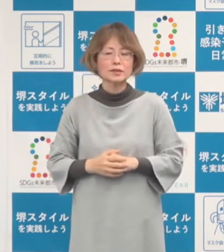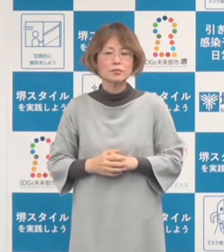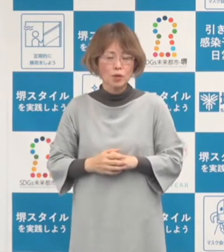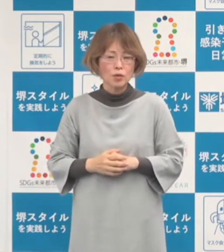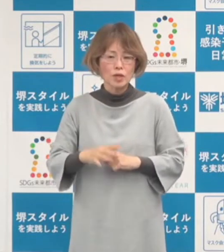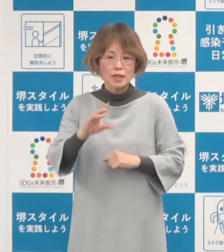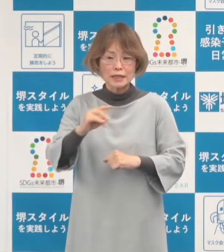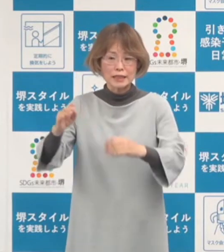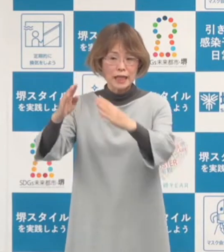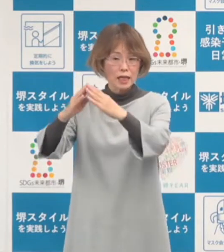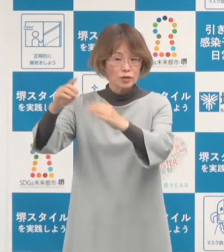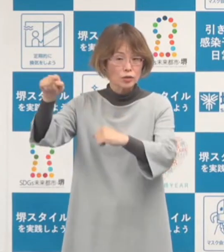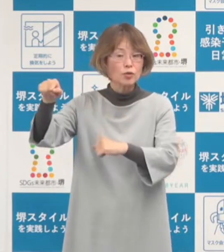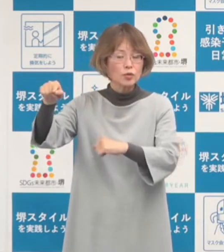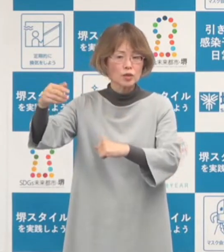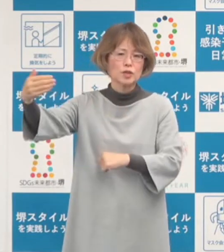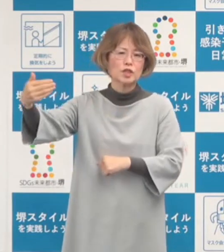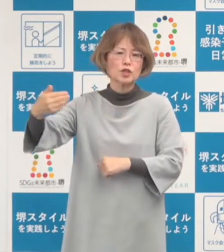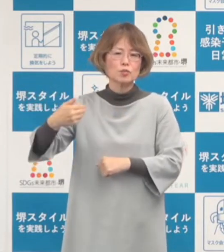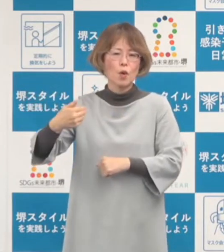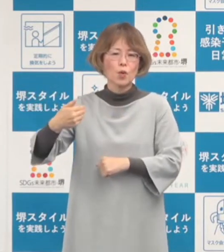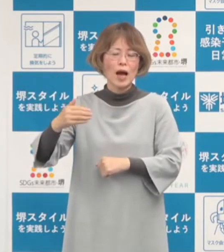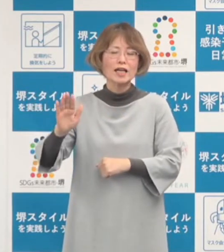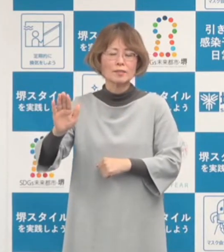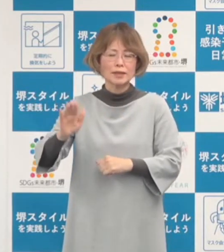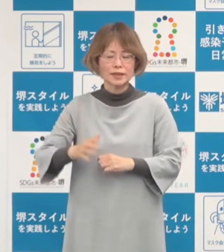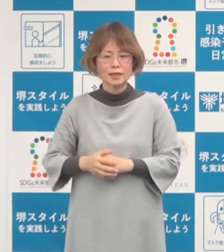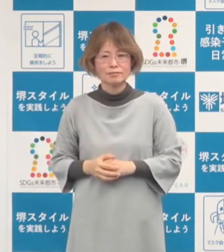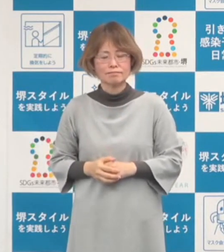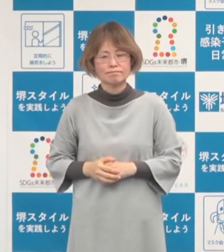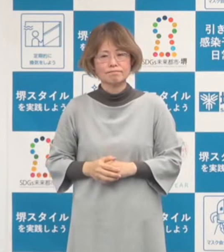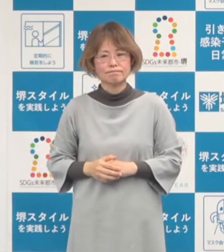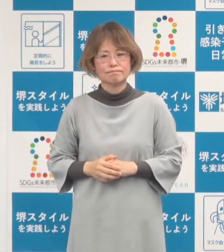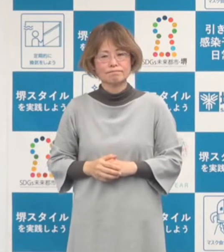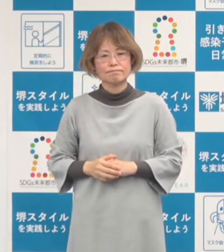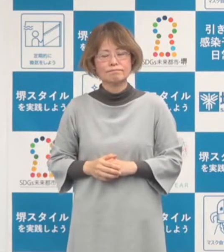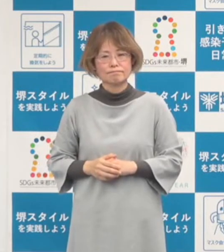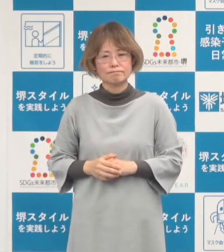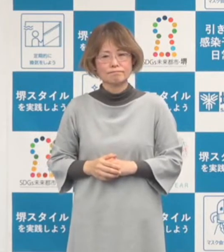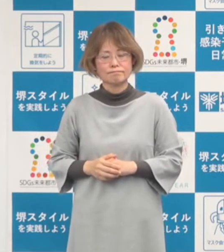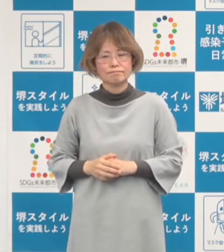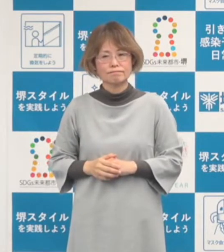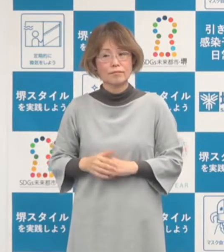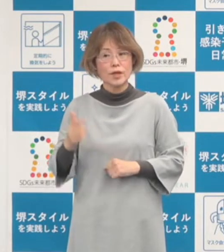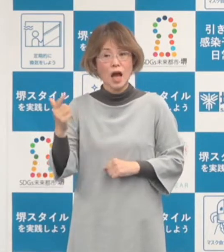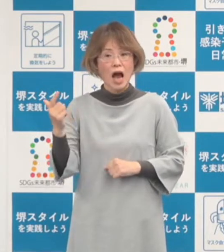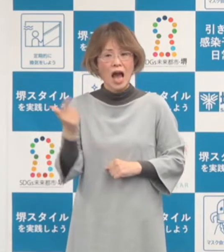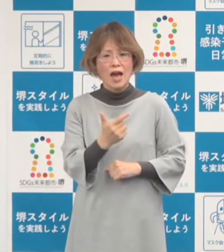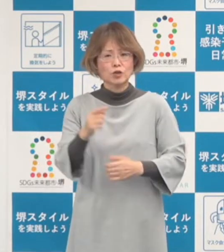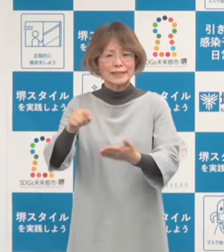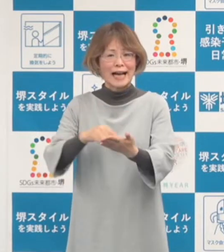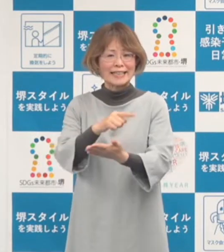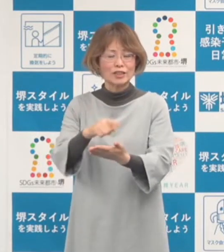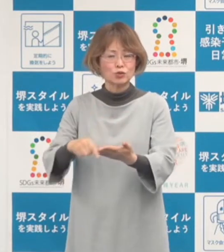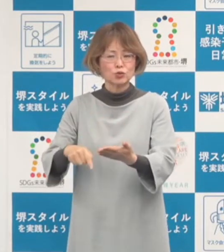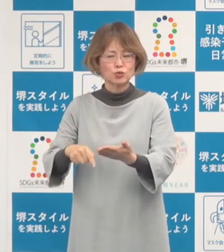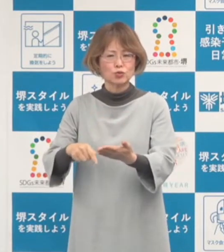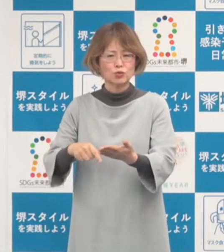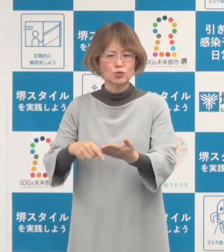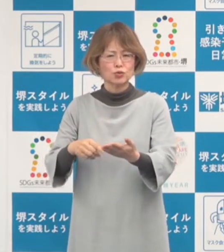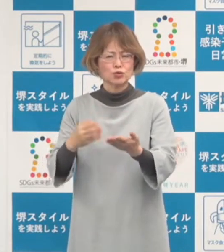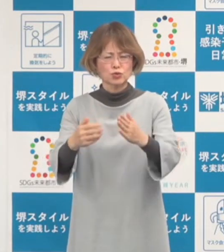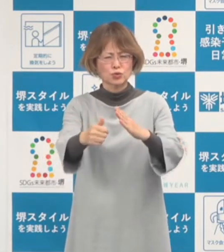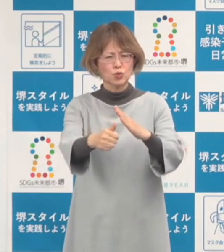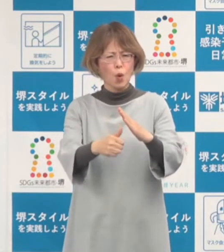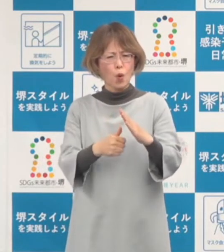でも今回ご質問いただきましたが、早期解決であったり不登校の